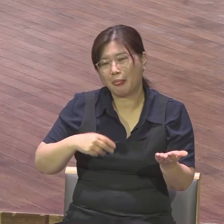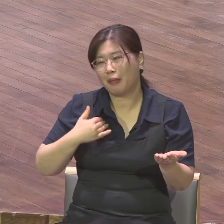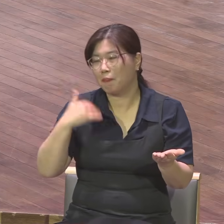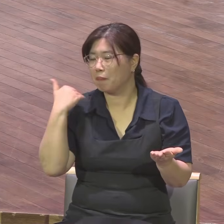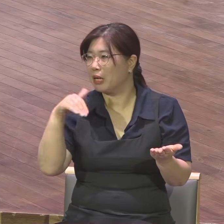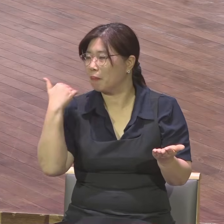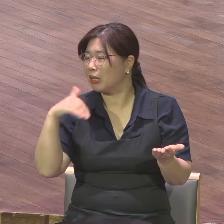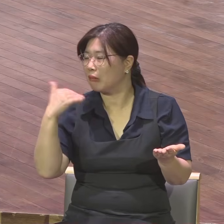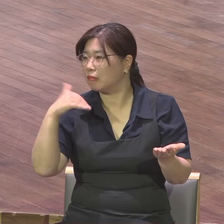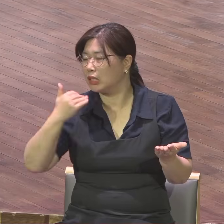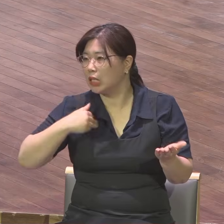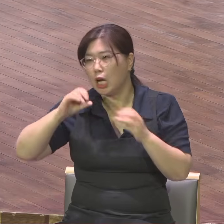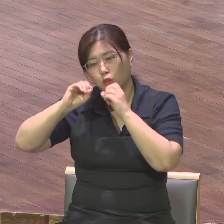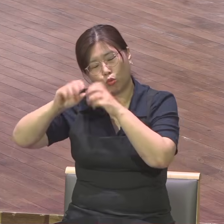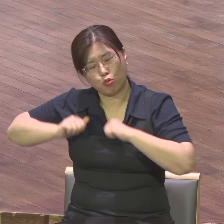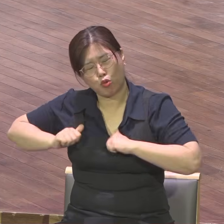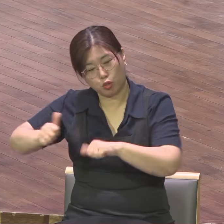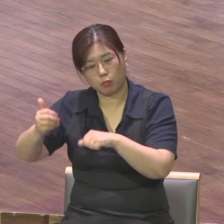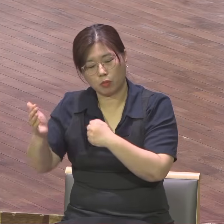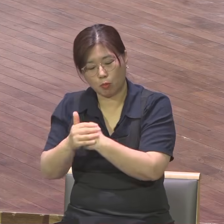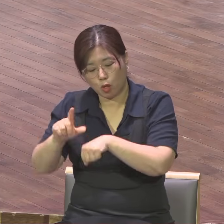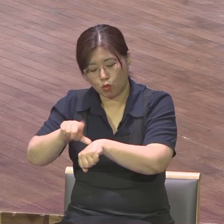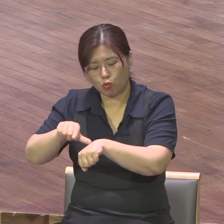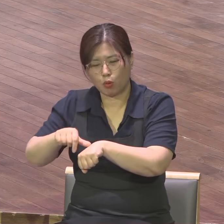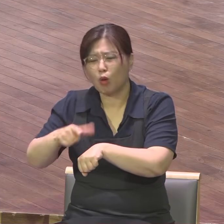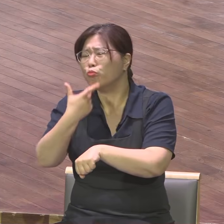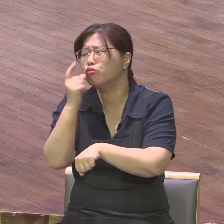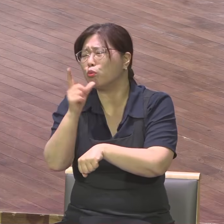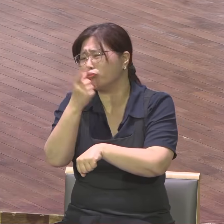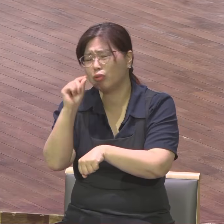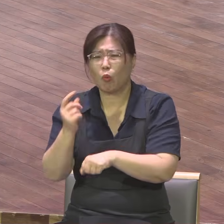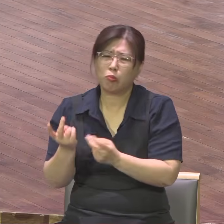점심 먹고 라디오를 틀었는데 새롭게 하소서